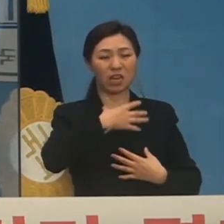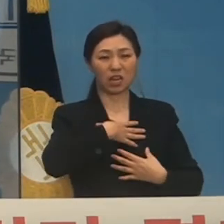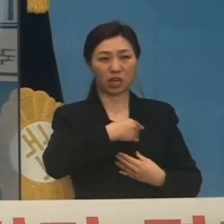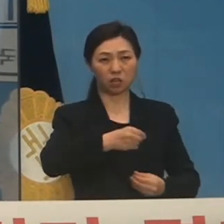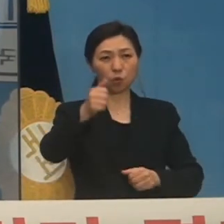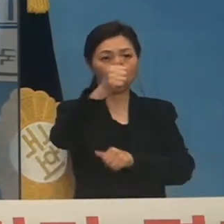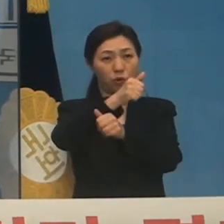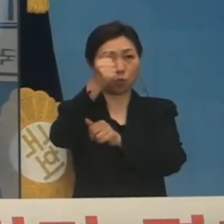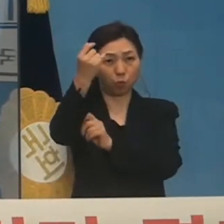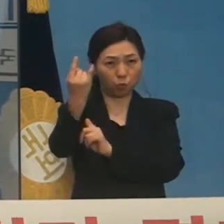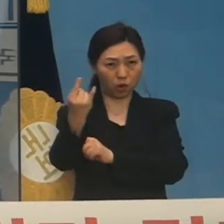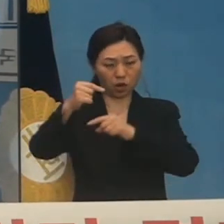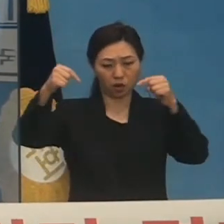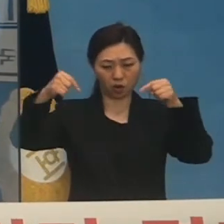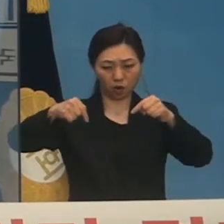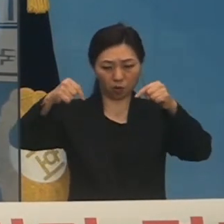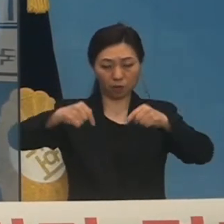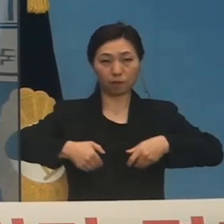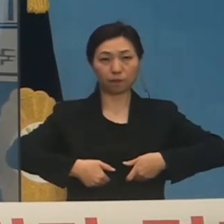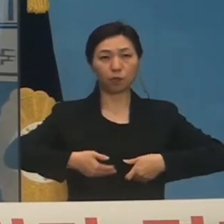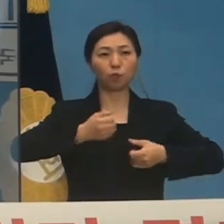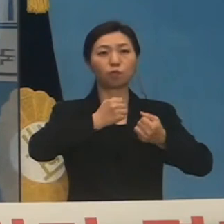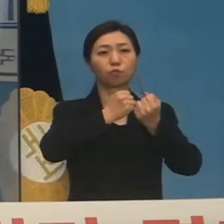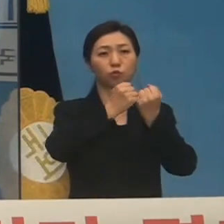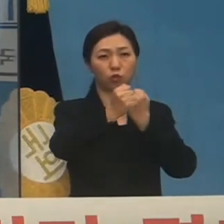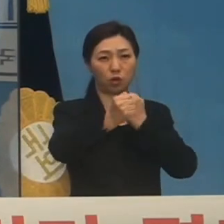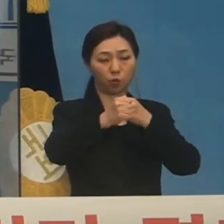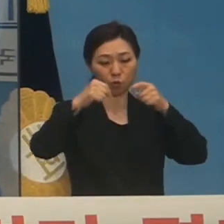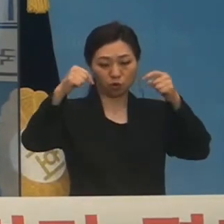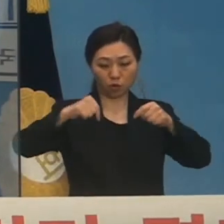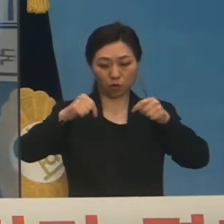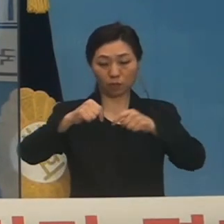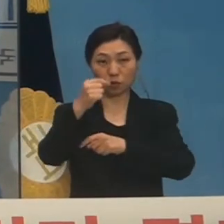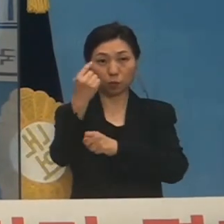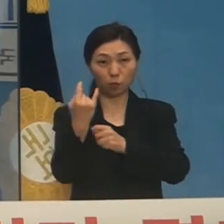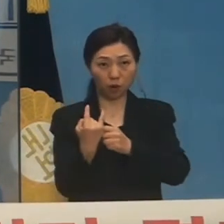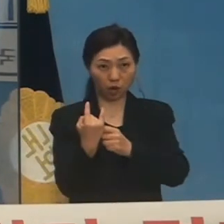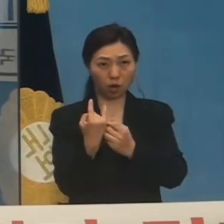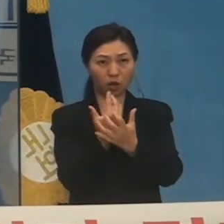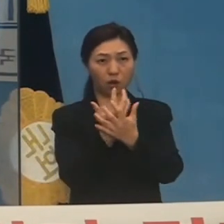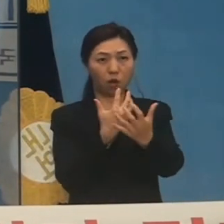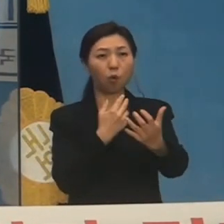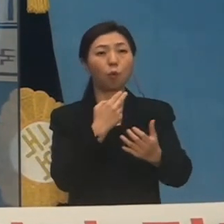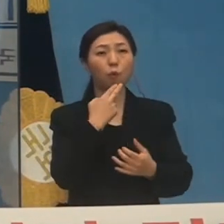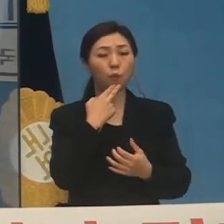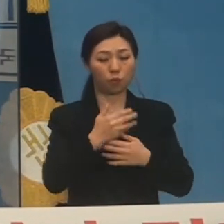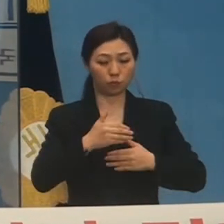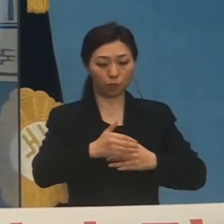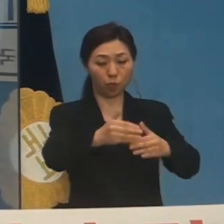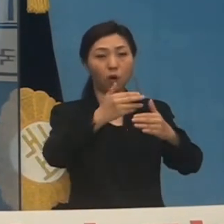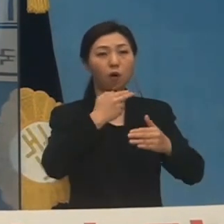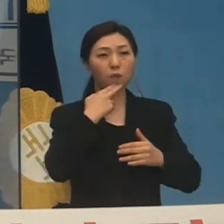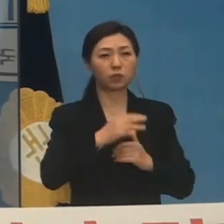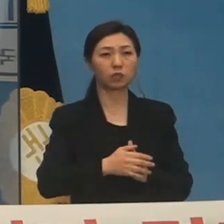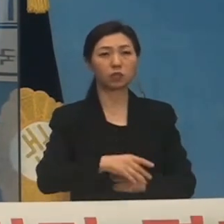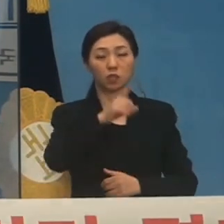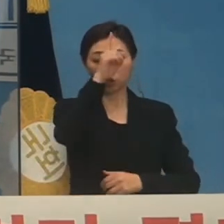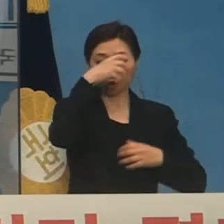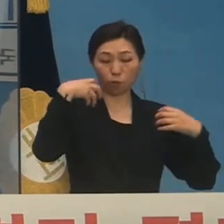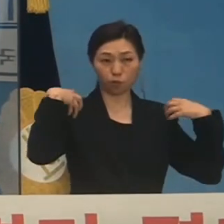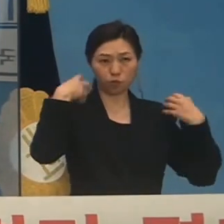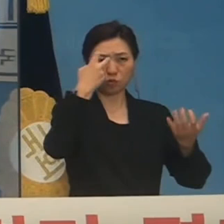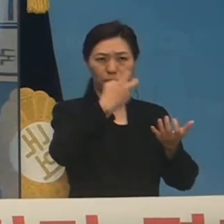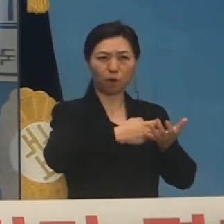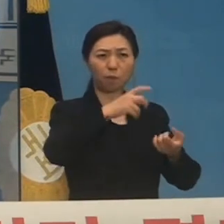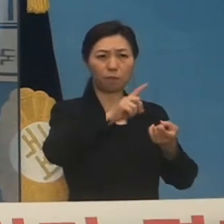양곡수안정위원회의 협의가 필요한 상황임에도 협의 절차 없이 정부가 안만으로 시장정리 계획을 수립